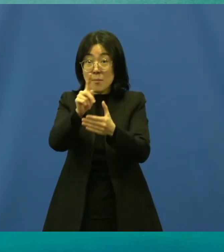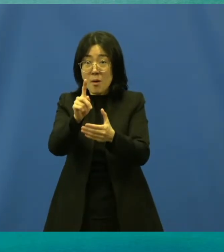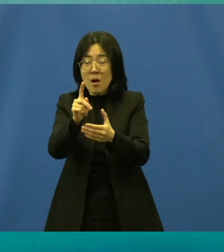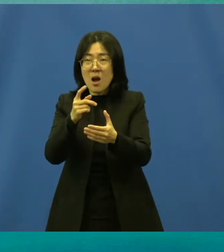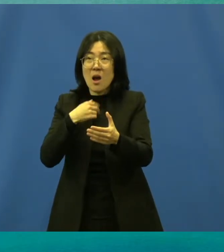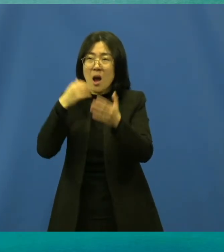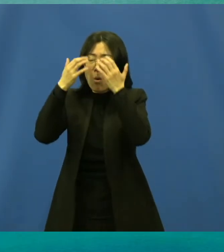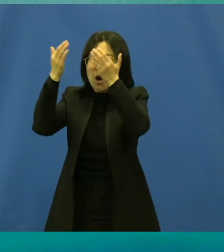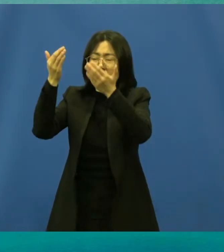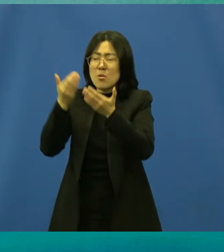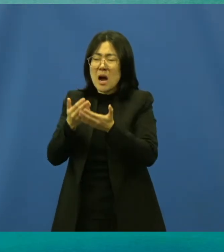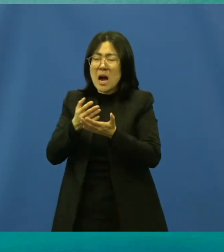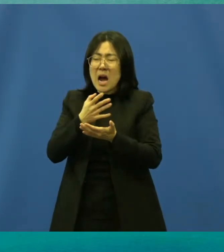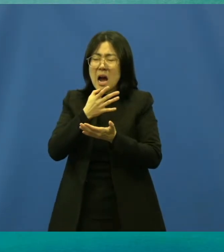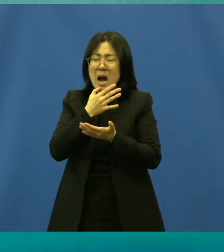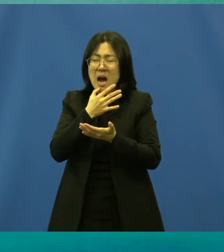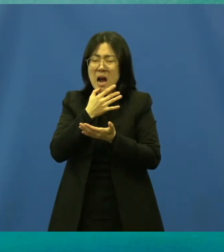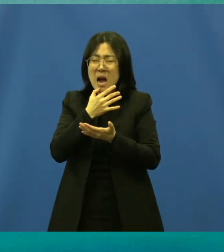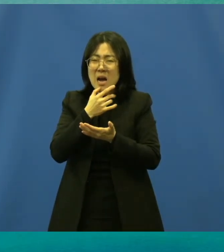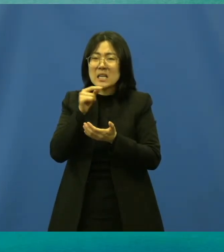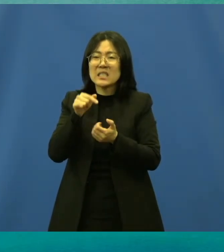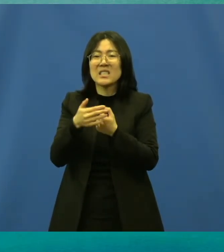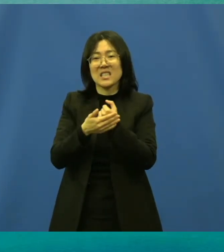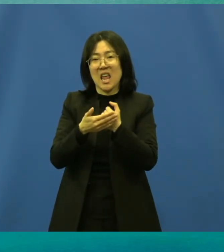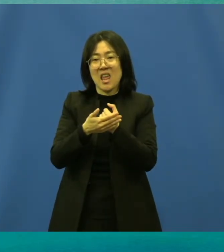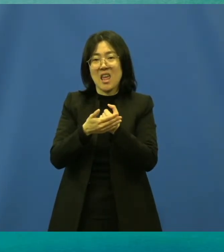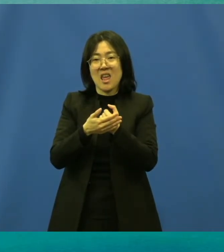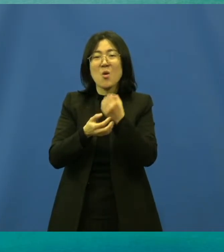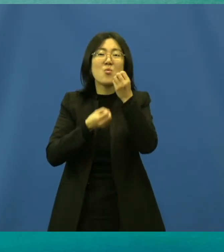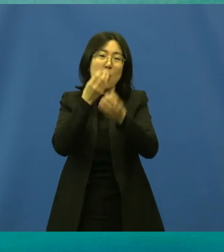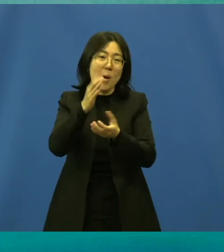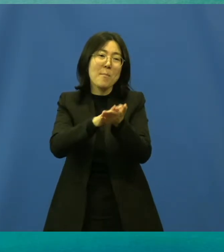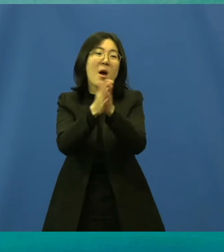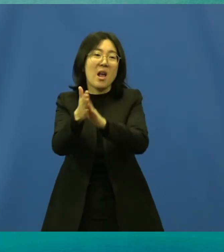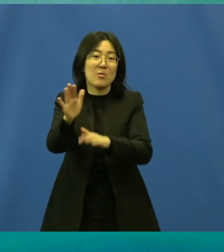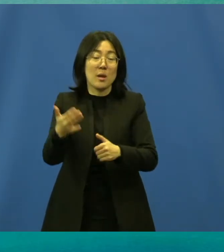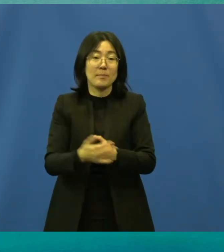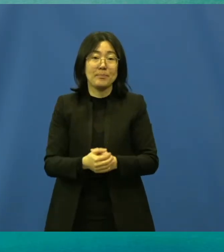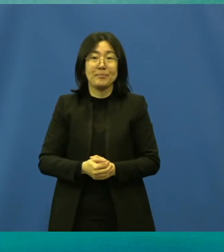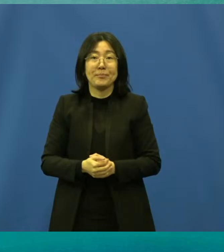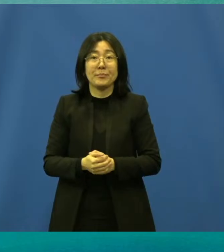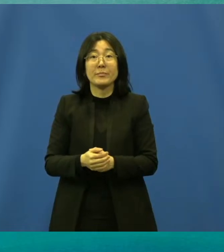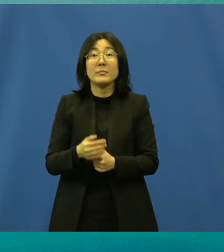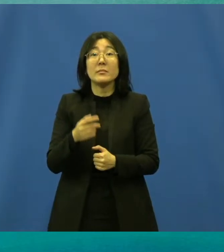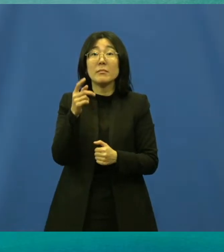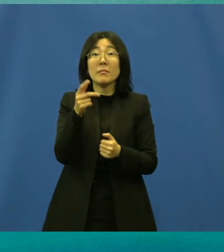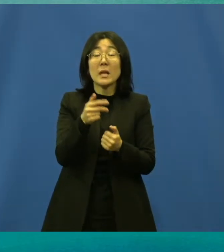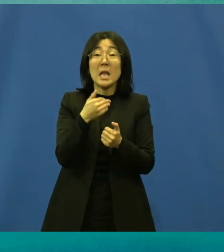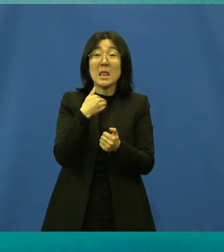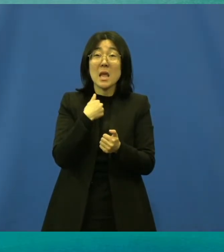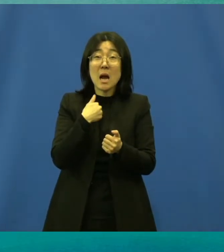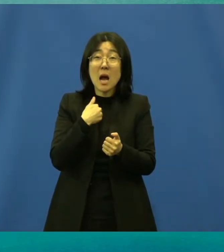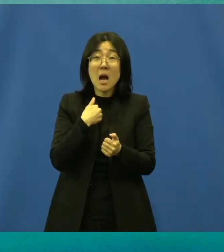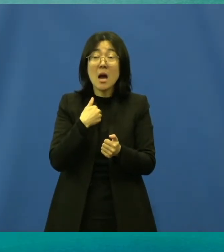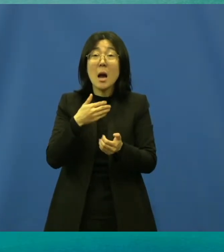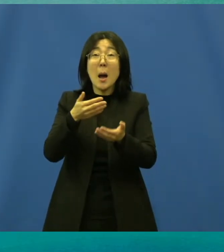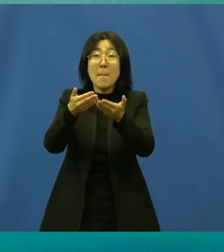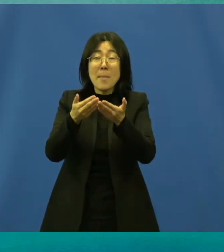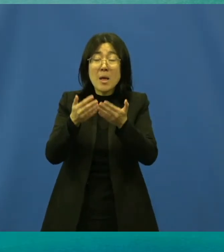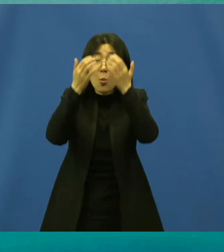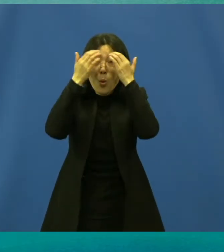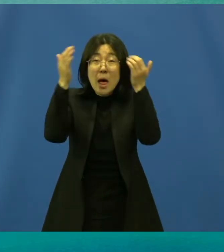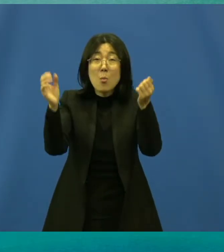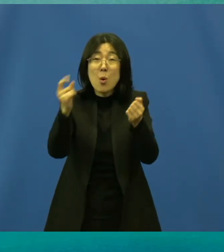자, 요나의 기도는 부르짖는 기도였습니다. 2절을 다시 볼까? 이러므로 내가 받는 고난으로 말미암아 여호와께 불러